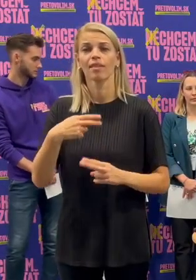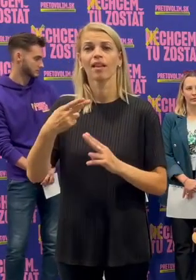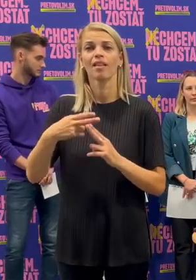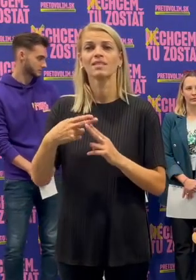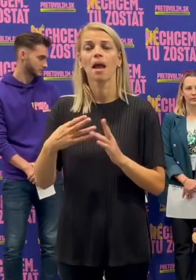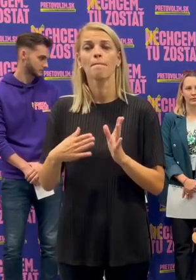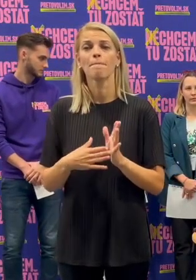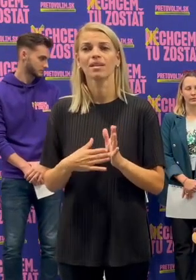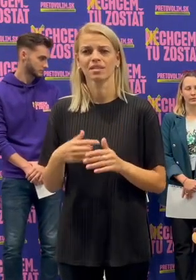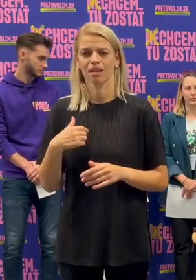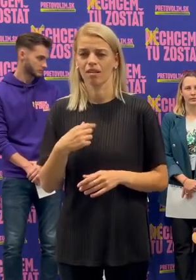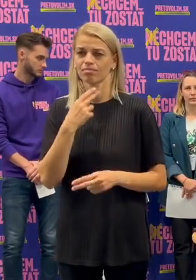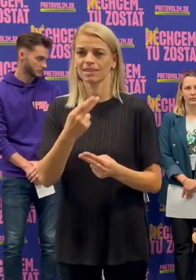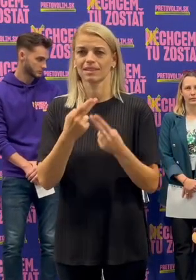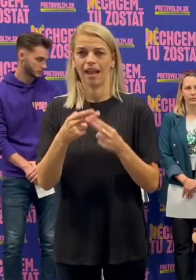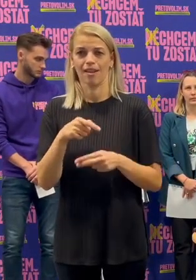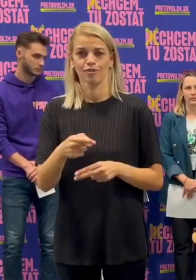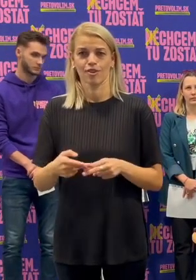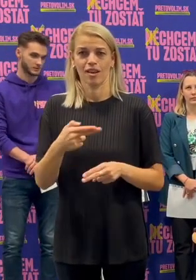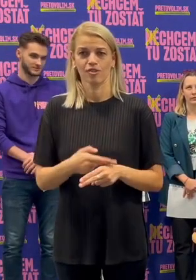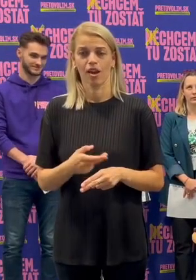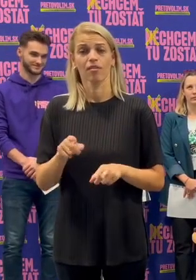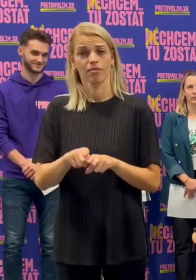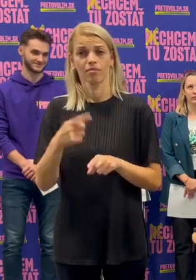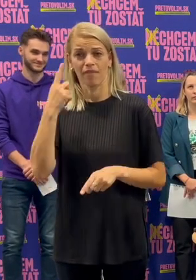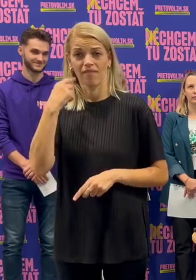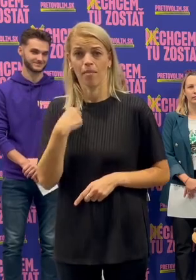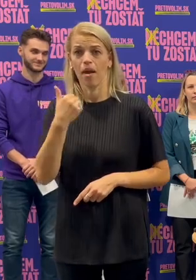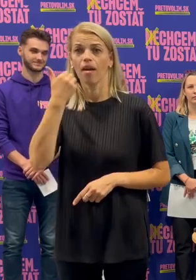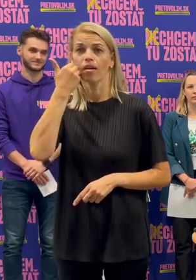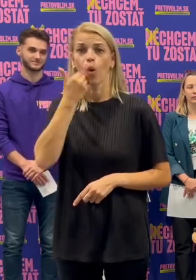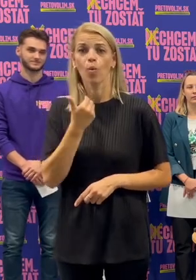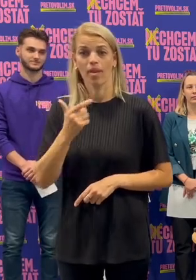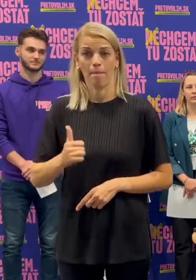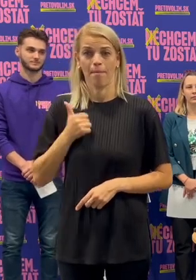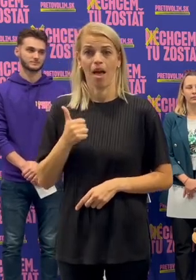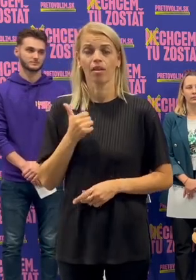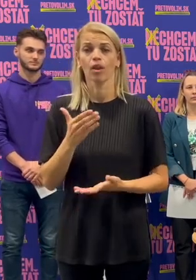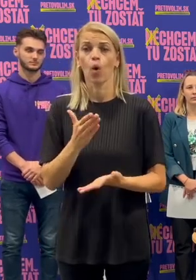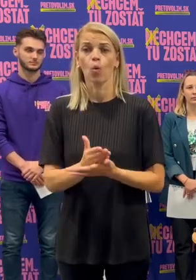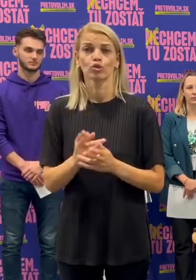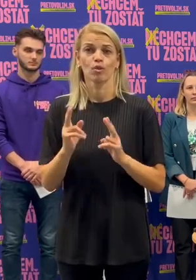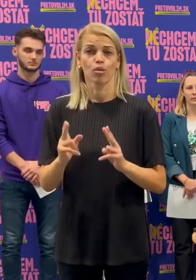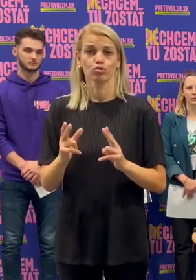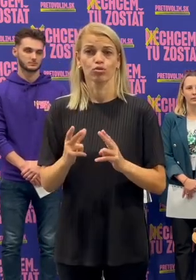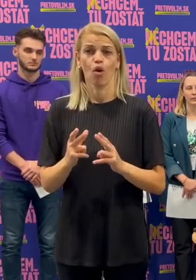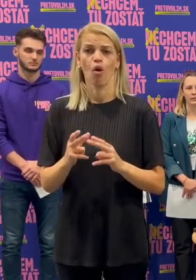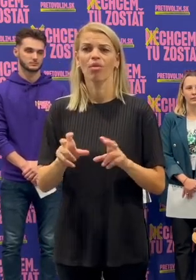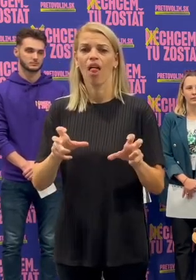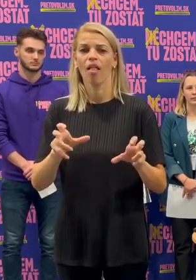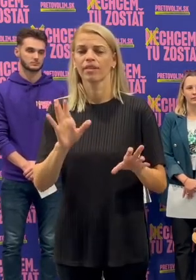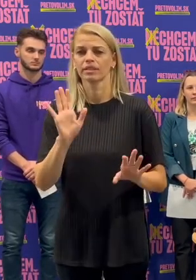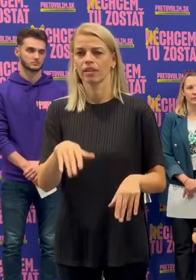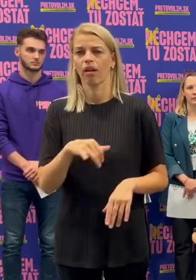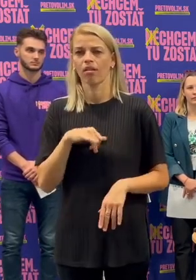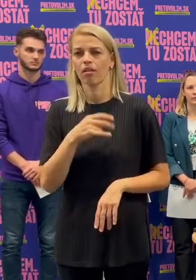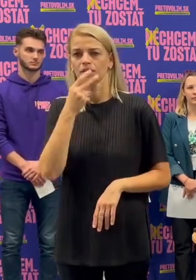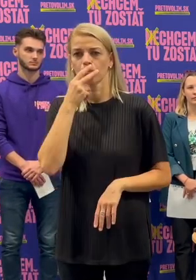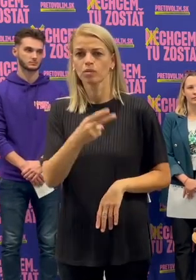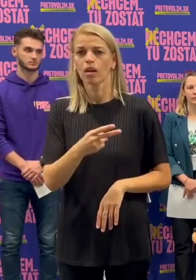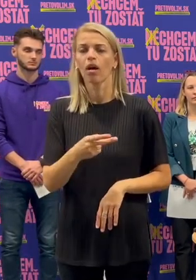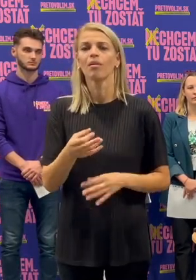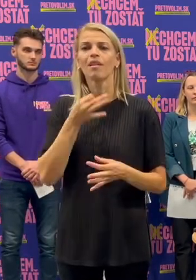Markíza záleží na tejto krajine a vieme aj o tom, že mladí ľudia už možno odchádzajú od televíznych obrazoviek a skôr